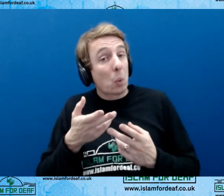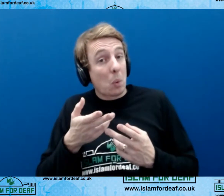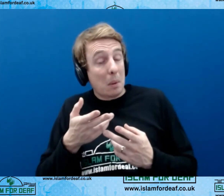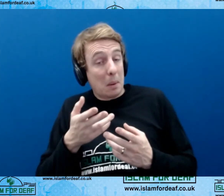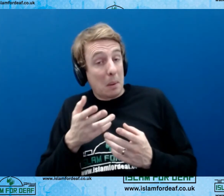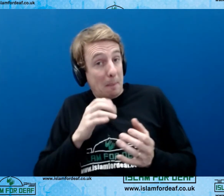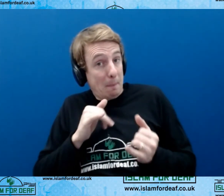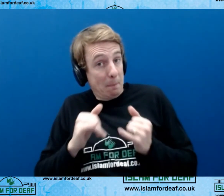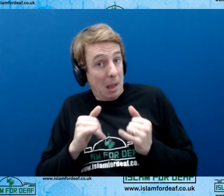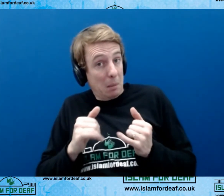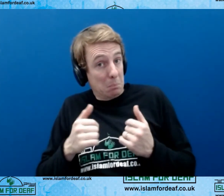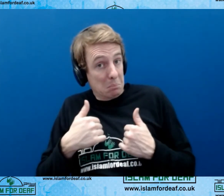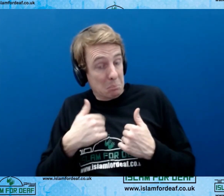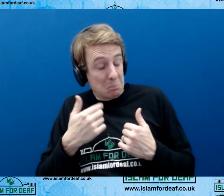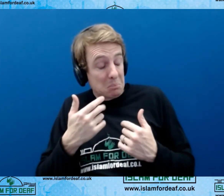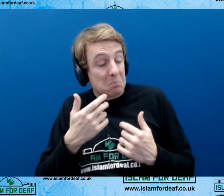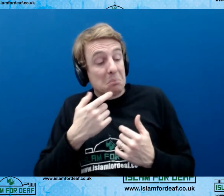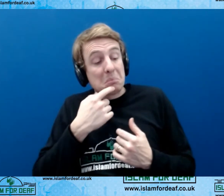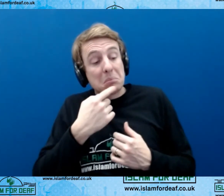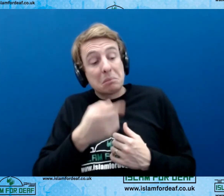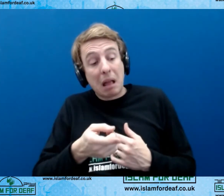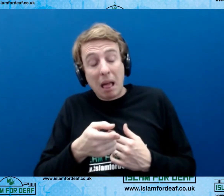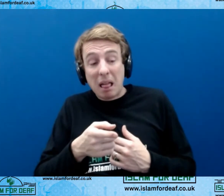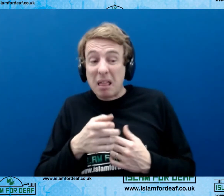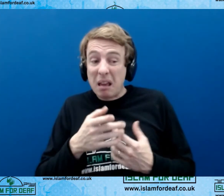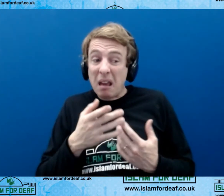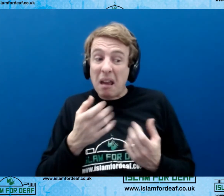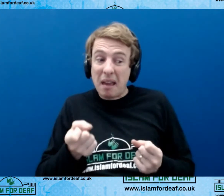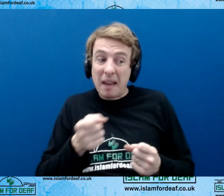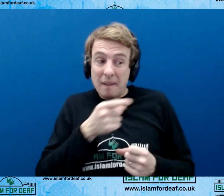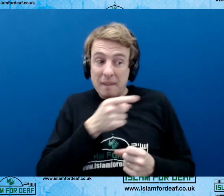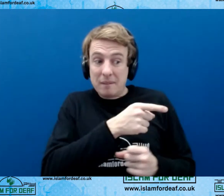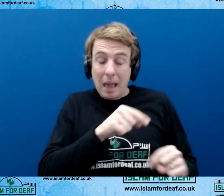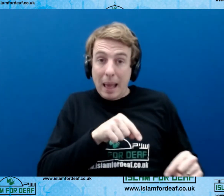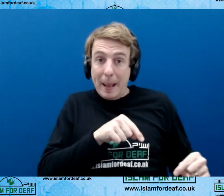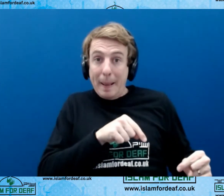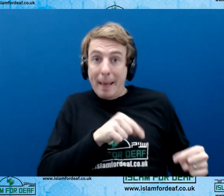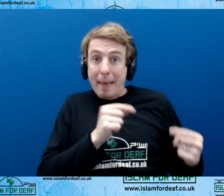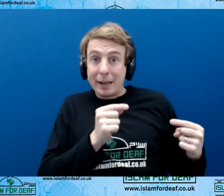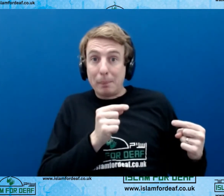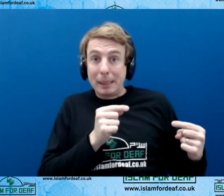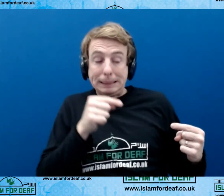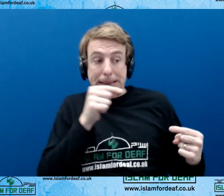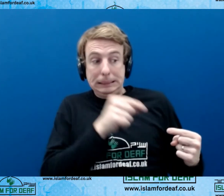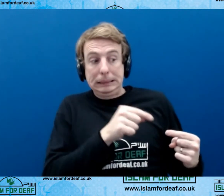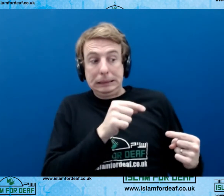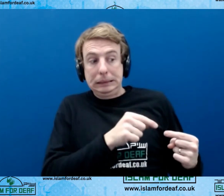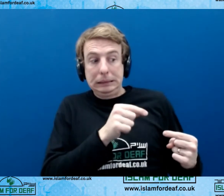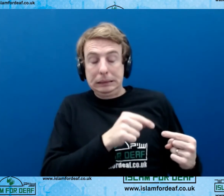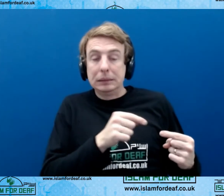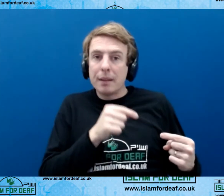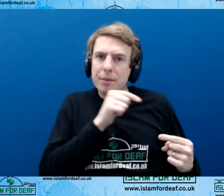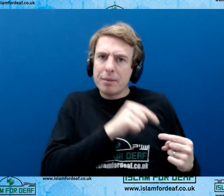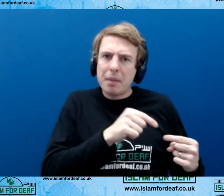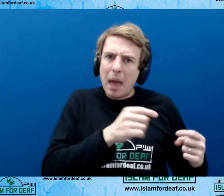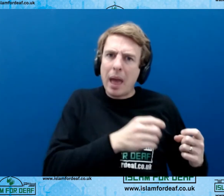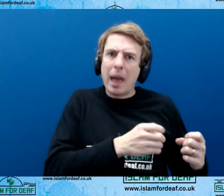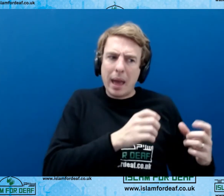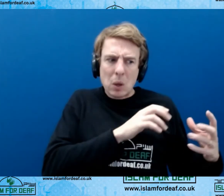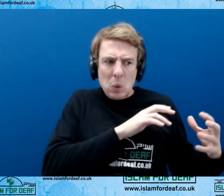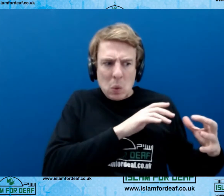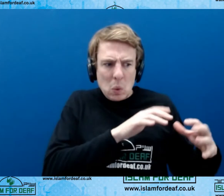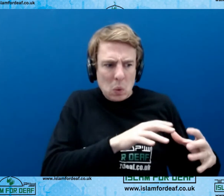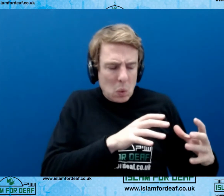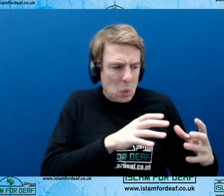they were gathering their might and they were just about to attack you, do you see if I were to tell you this? أما كنتم